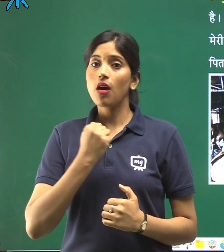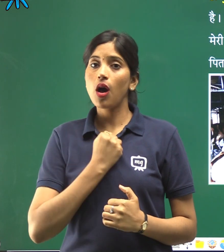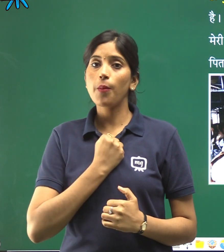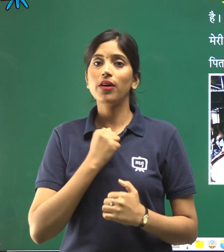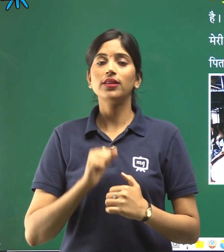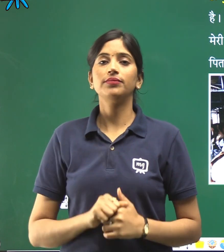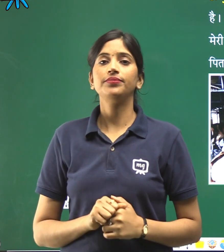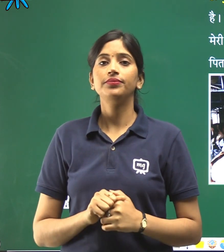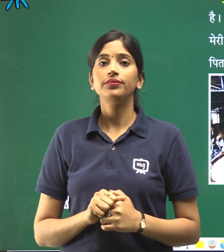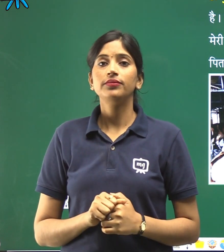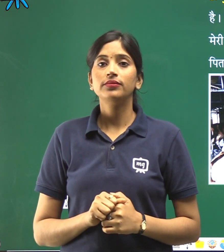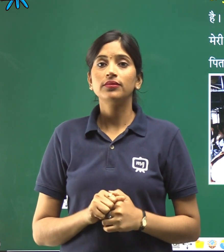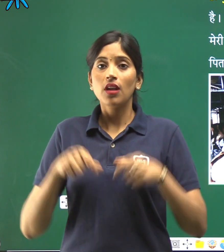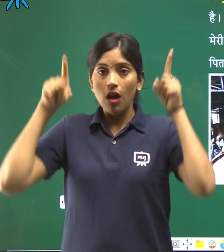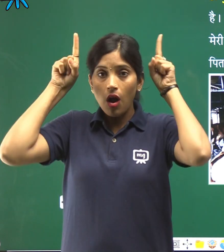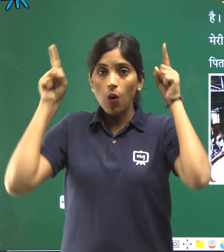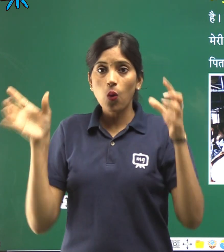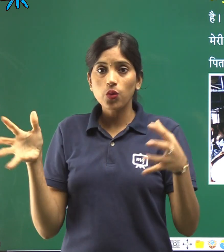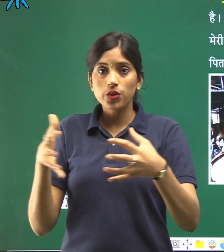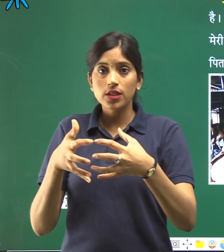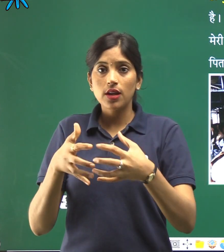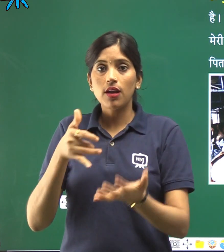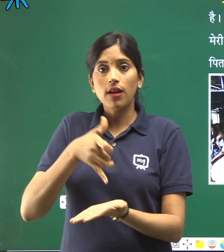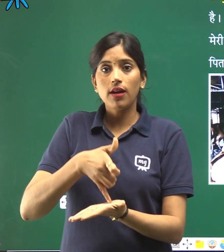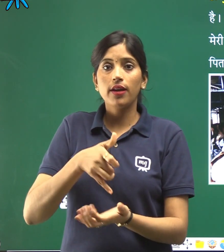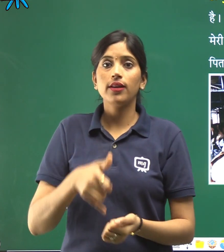हमारी गौशाला है।